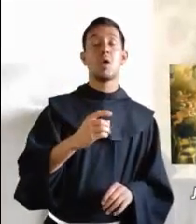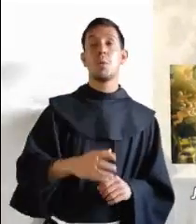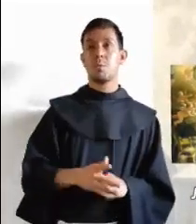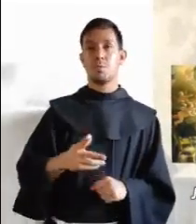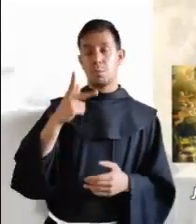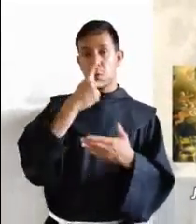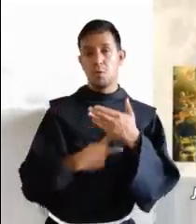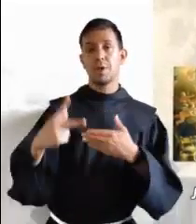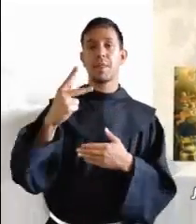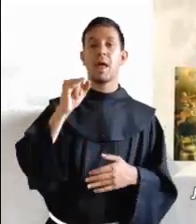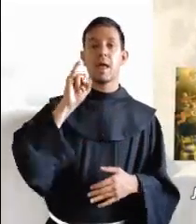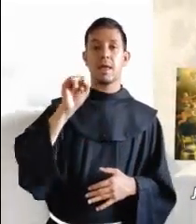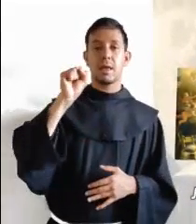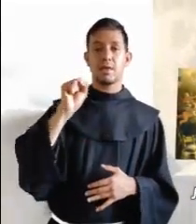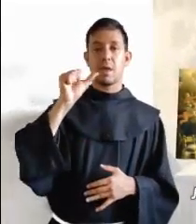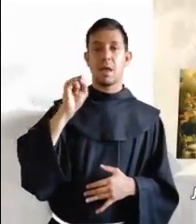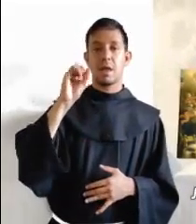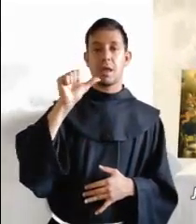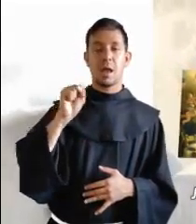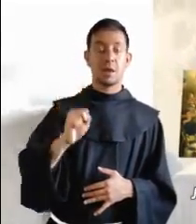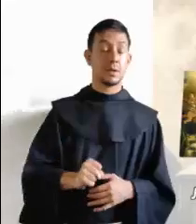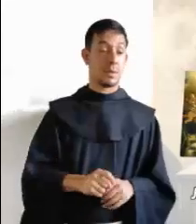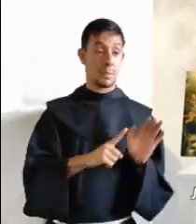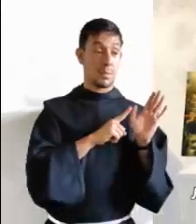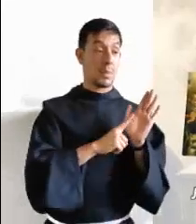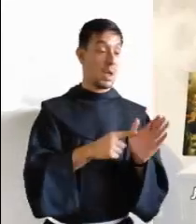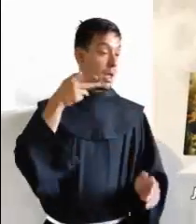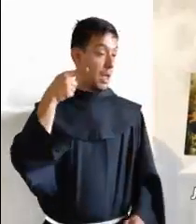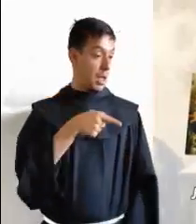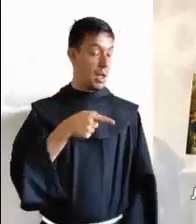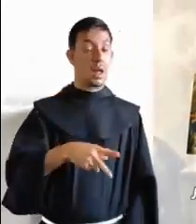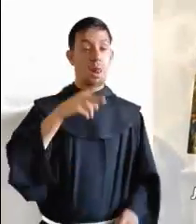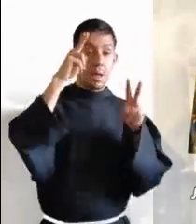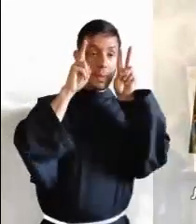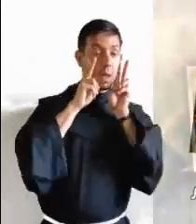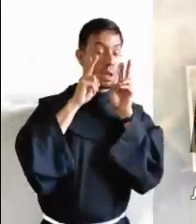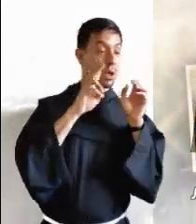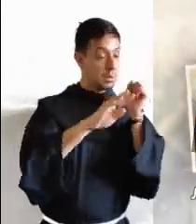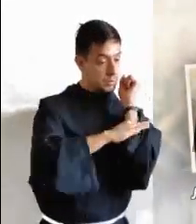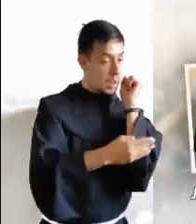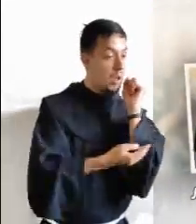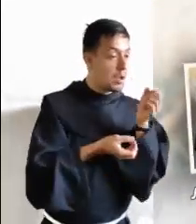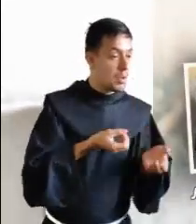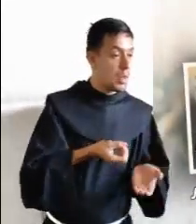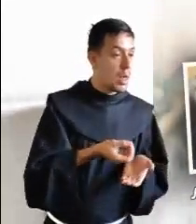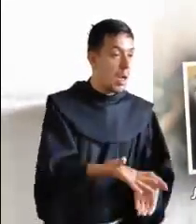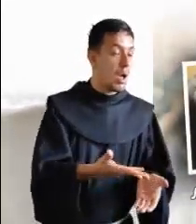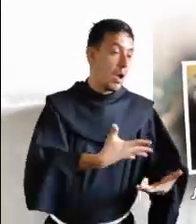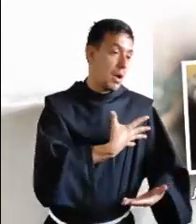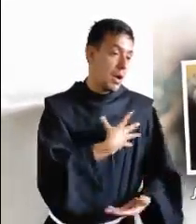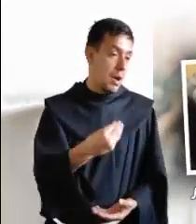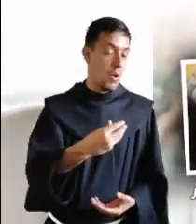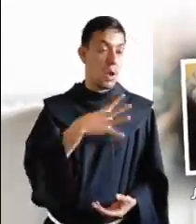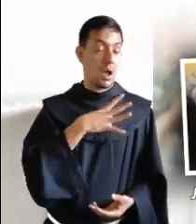profeta Isaías. He aquí que la Virgen concebirá y dará a luz un hijo, a quien pondrán el nombre